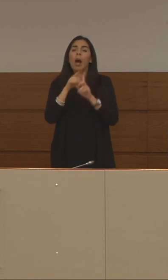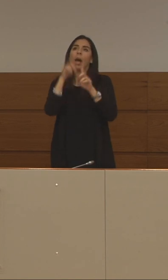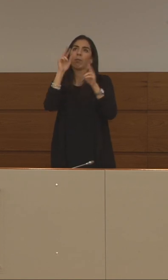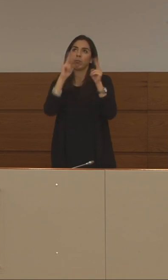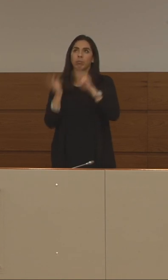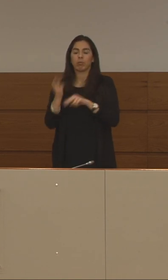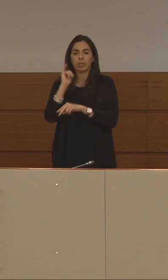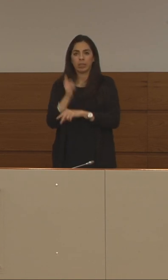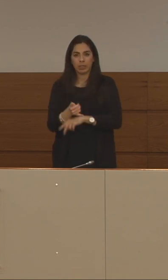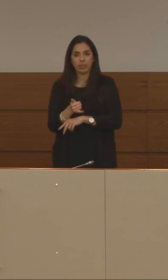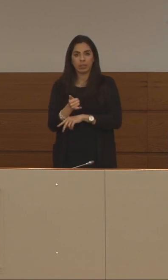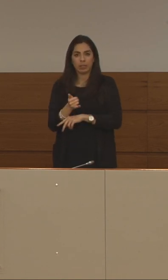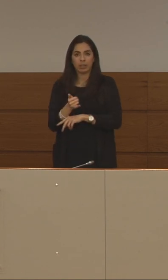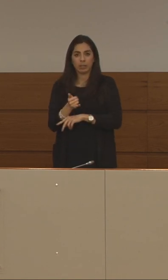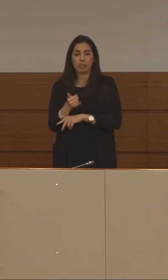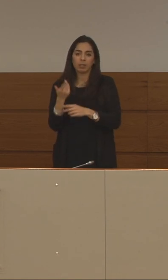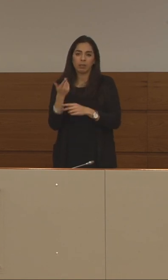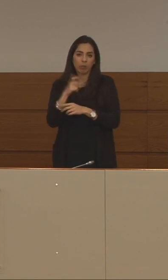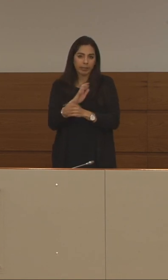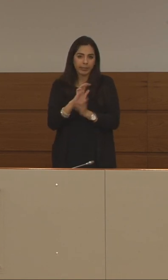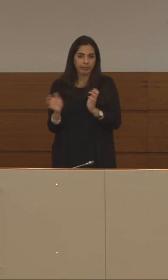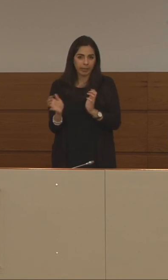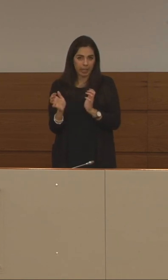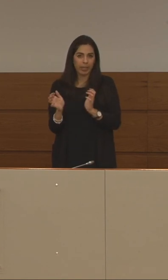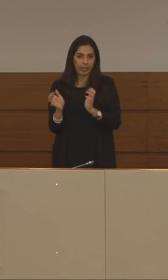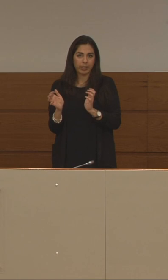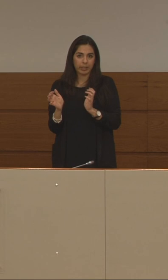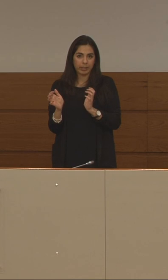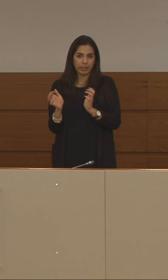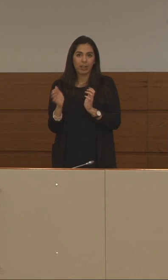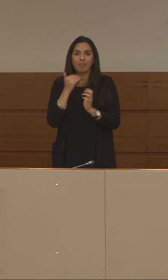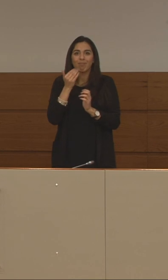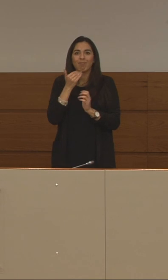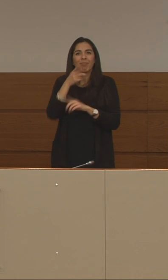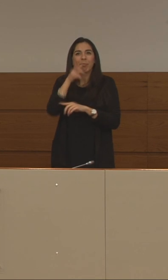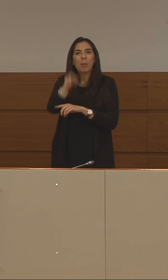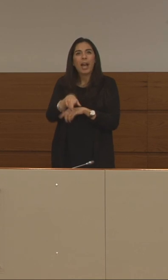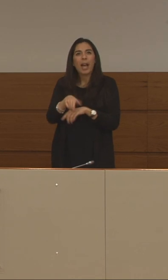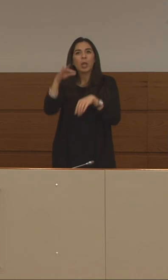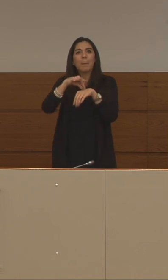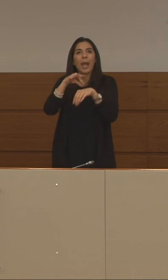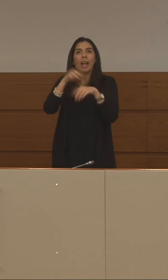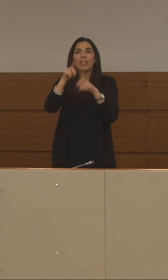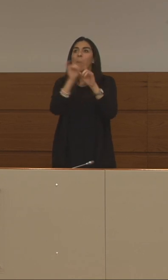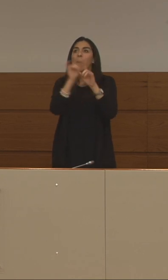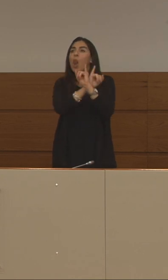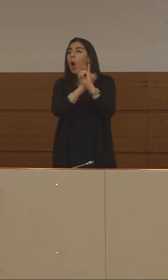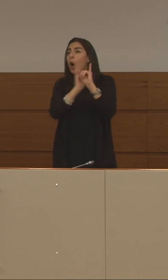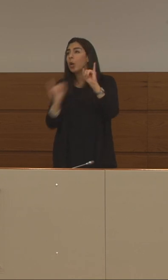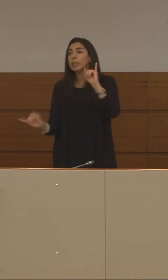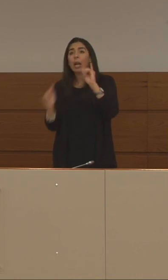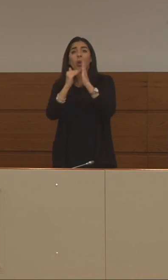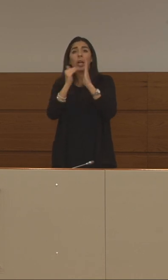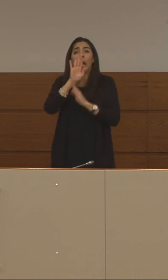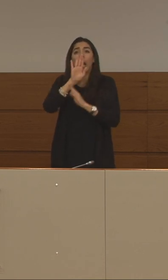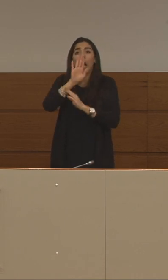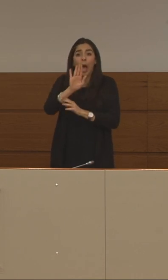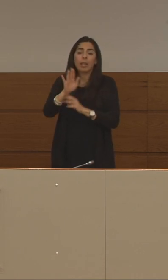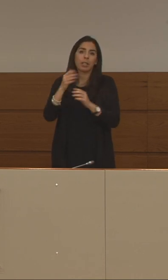tante ragioni anche quella di non portare un paziente molto distante dai luoghi